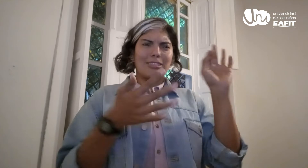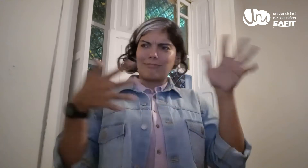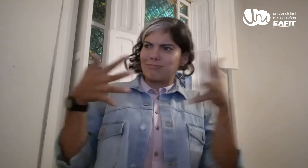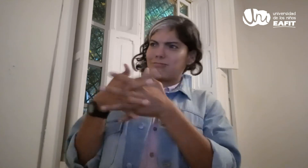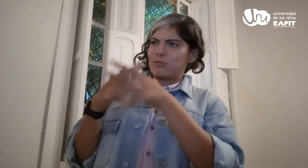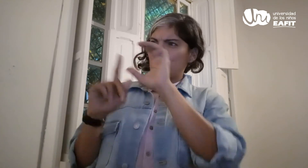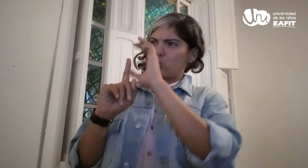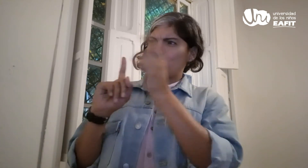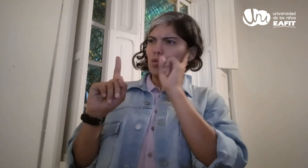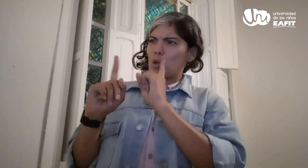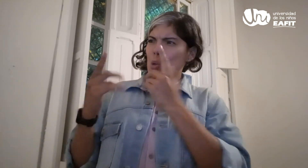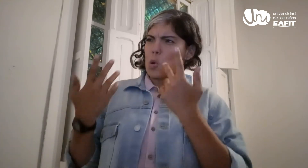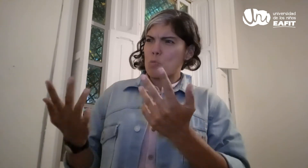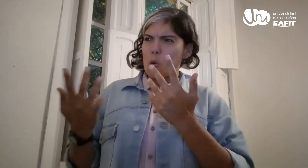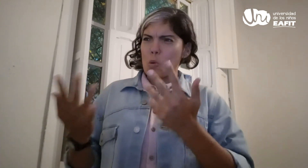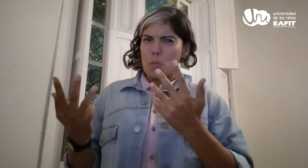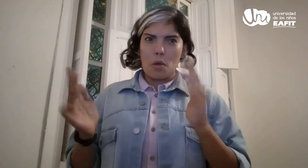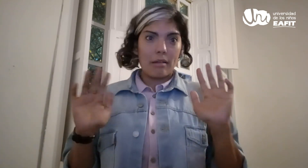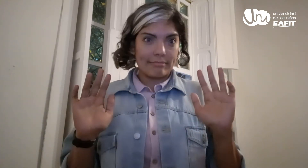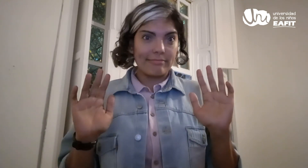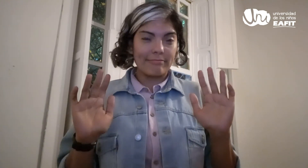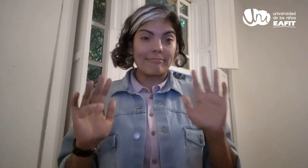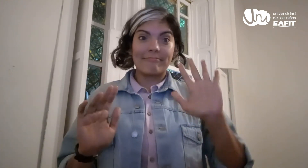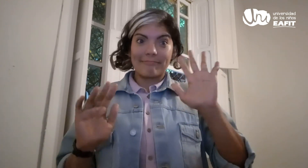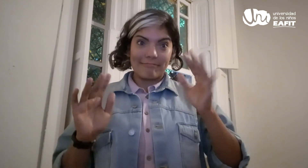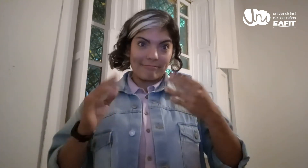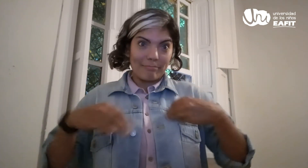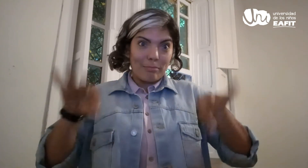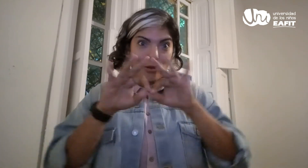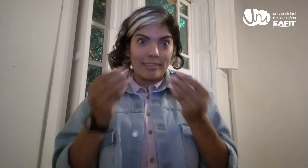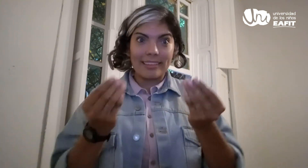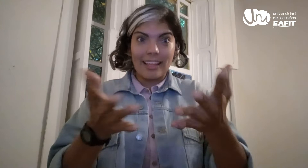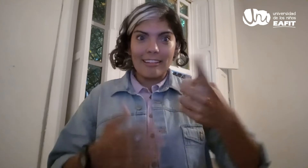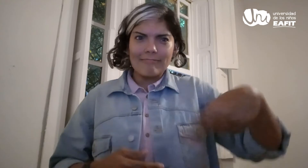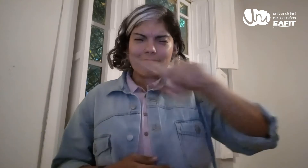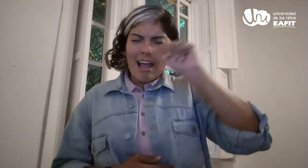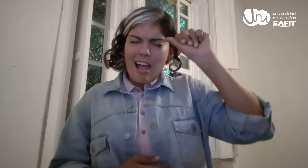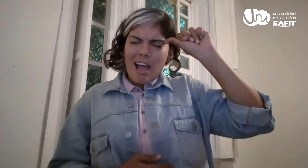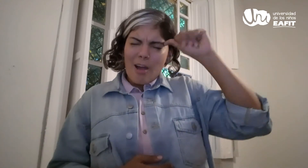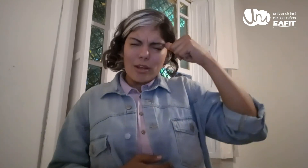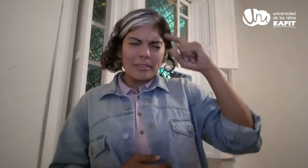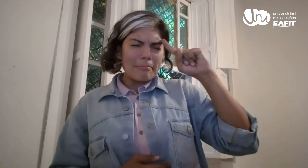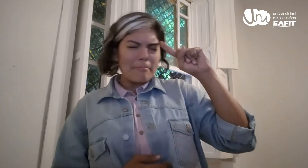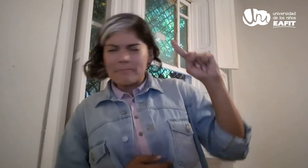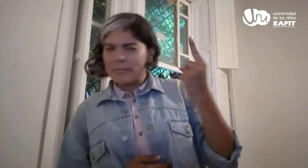¿Cómo las personas oyentes pueden acercarse a la comunidad sorda? Vale la pena recordar que el principio fundamental de la cultura